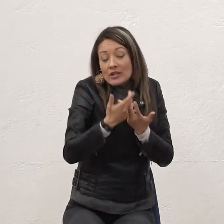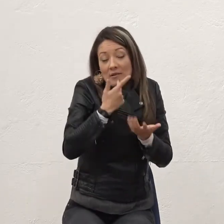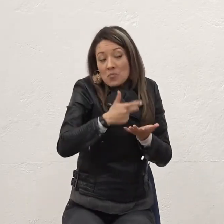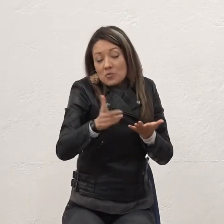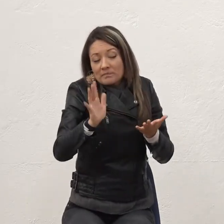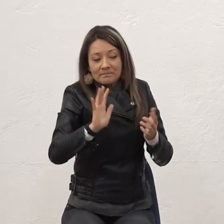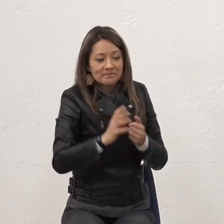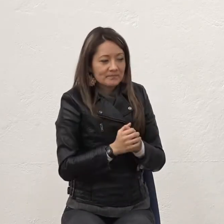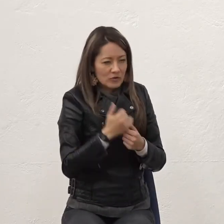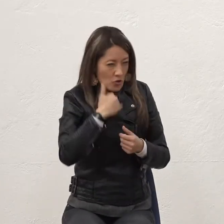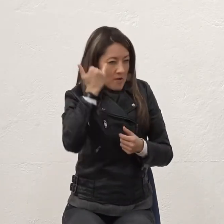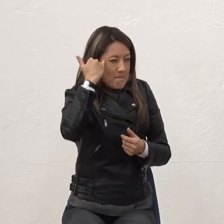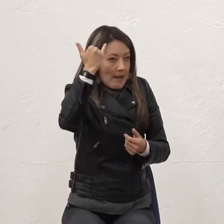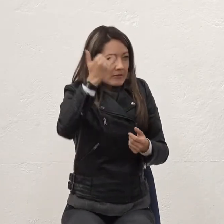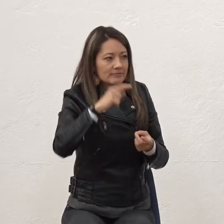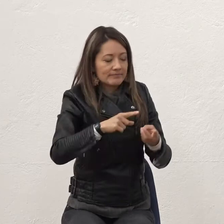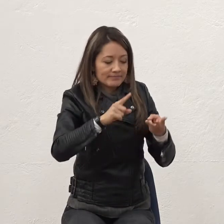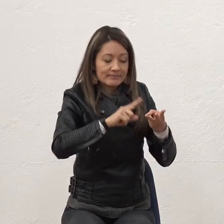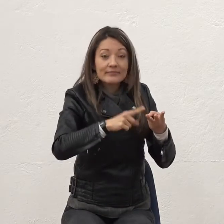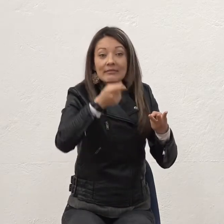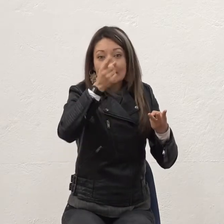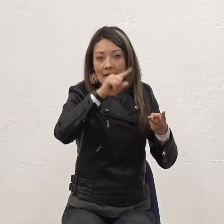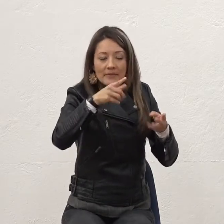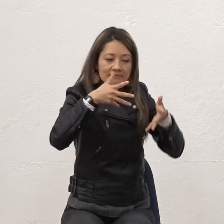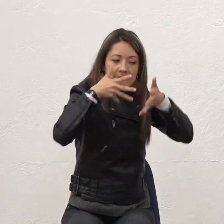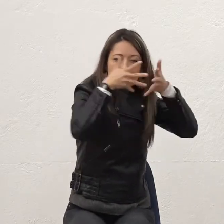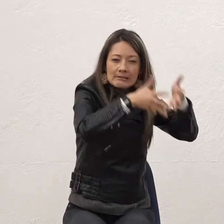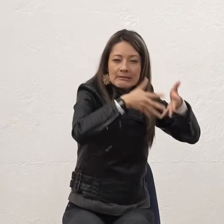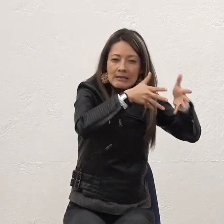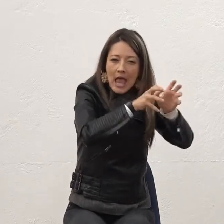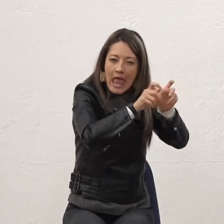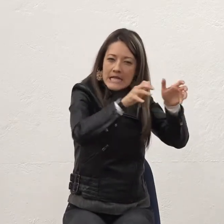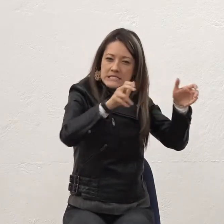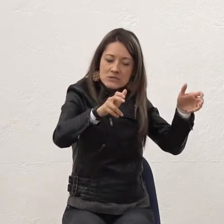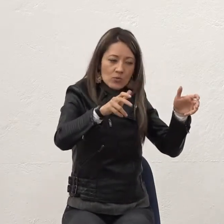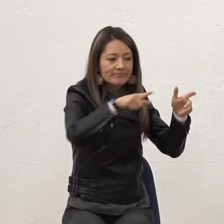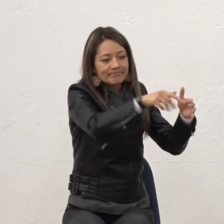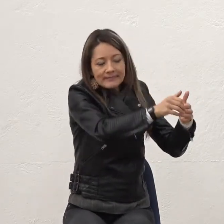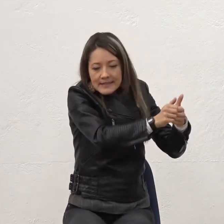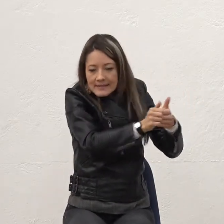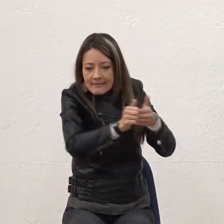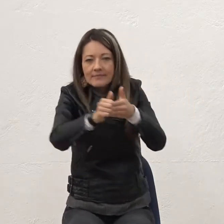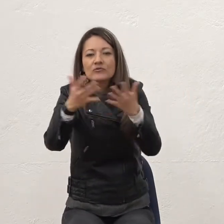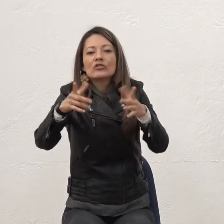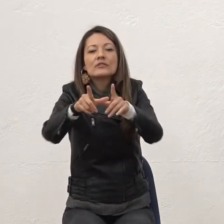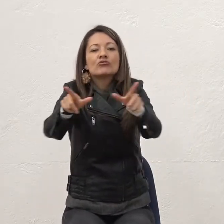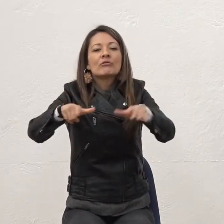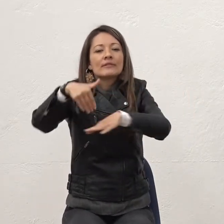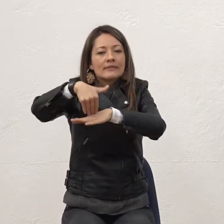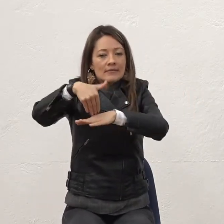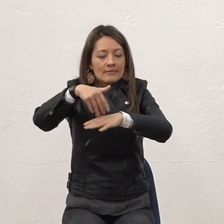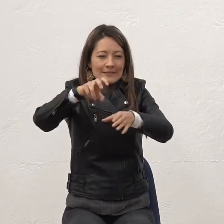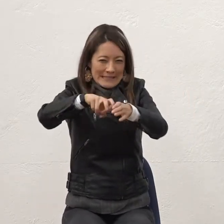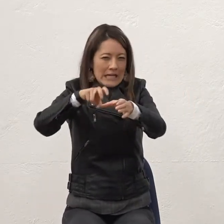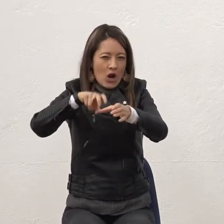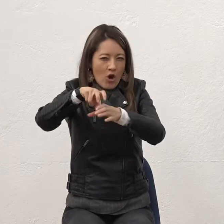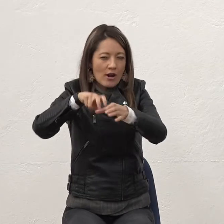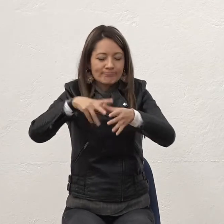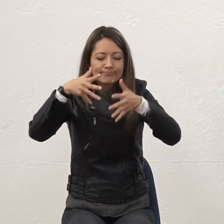puro. Yo me imagino que también le enseñaron las escrituras, lo llevaban a la sinagoga. Claro,